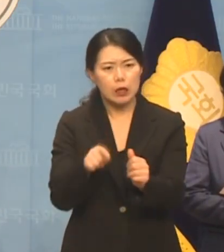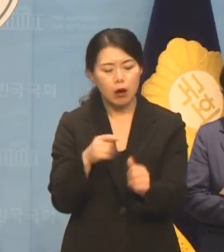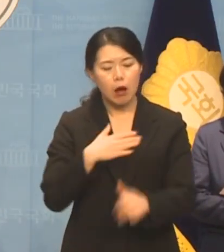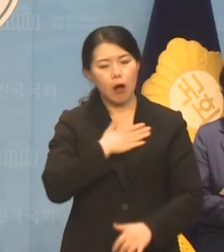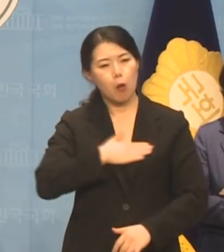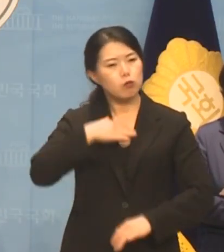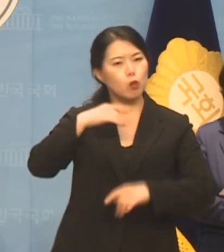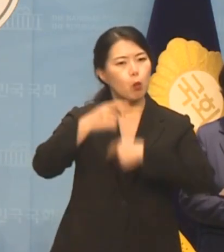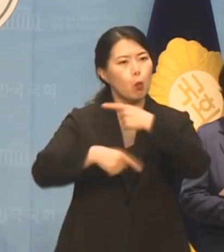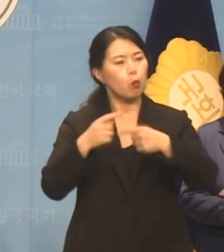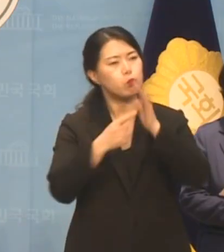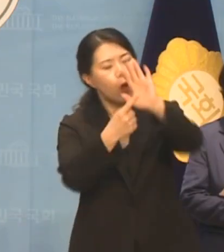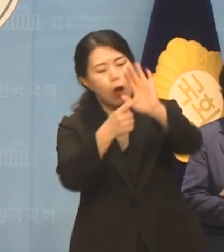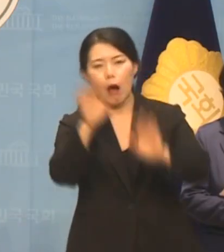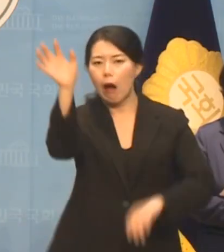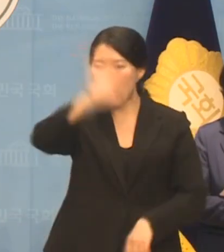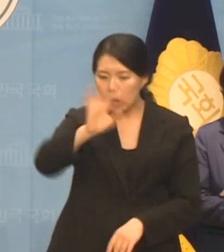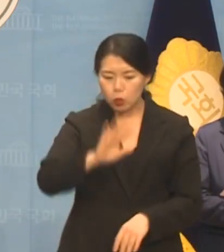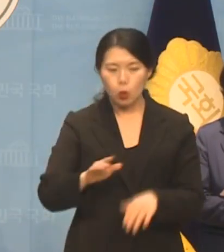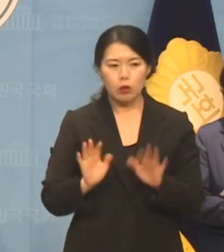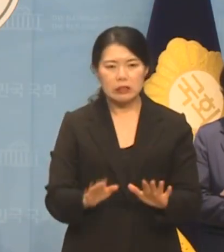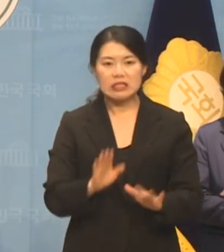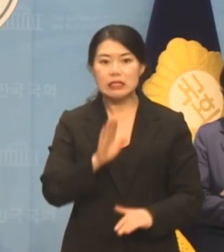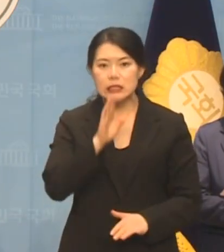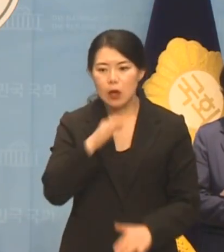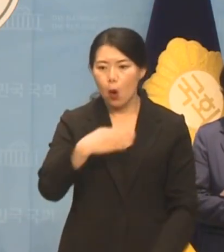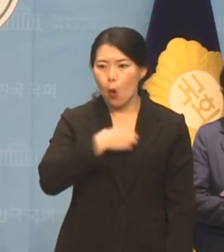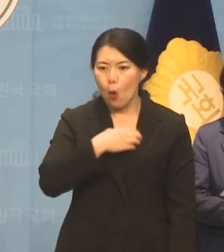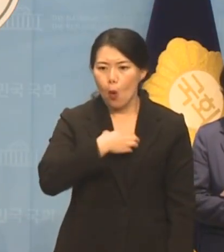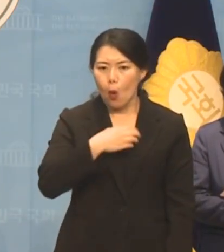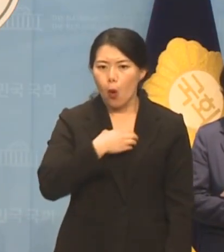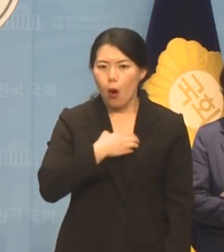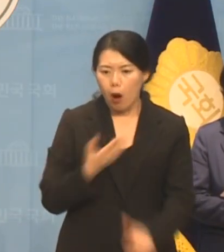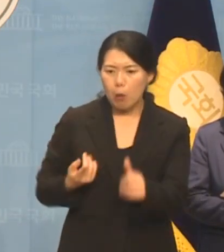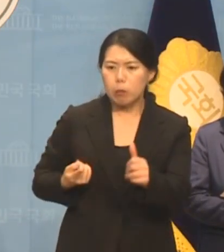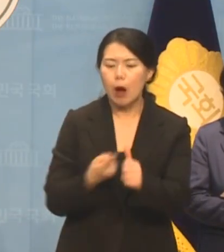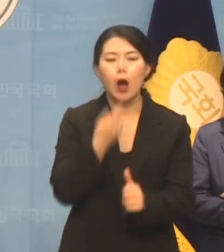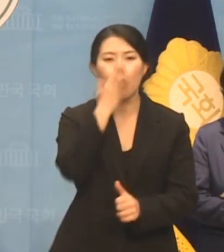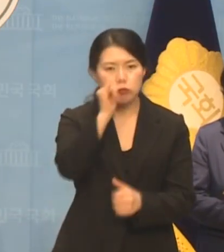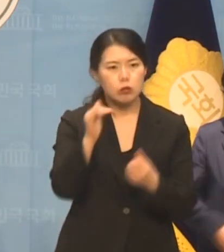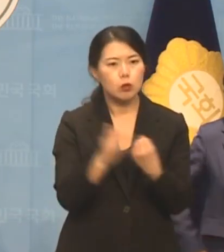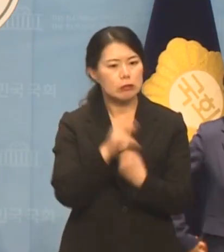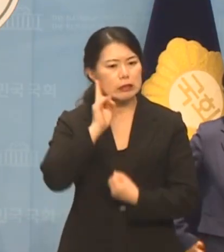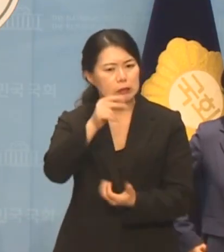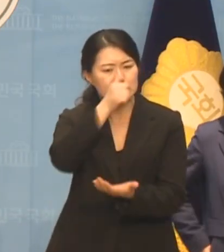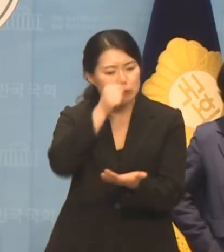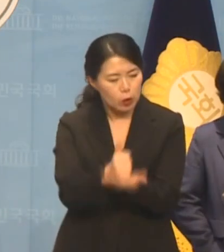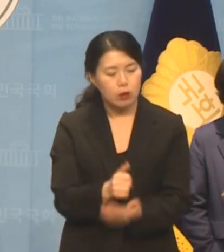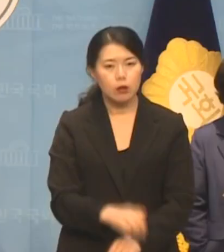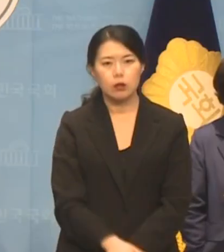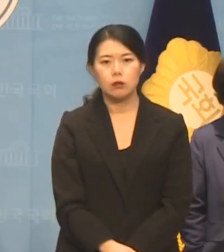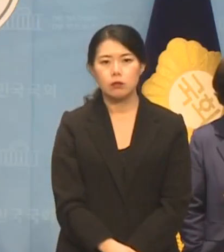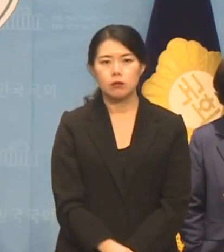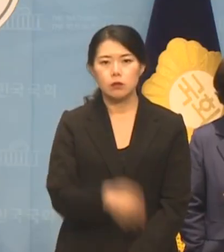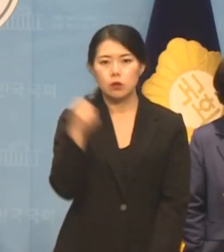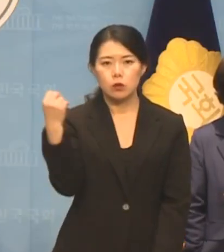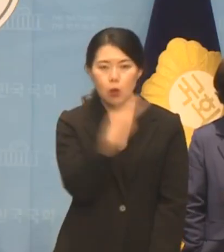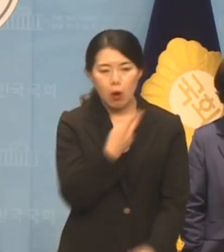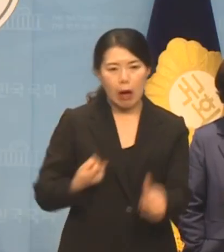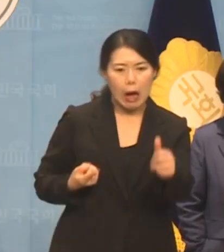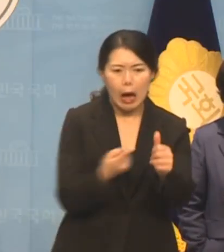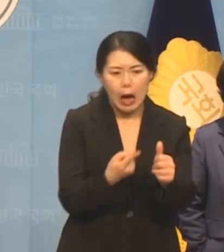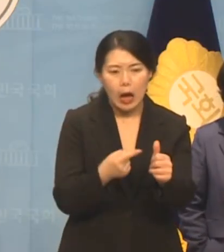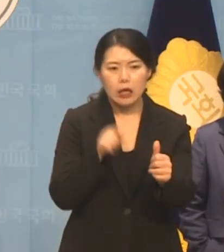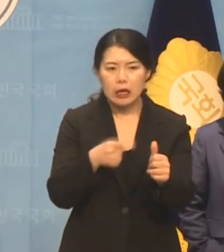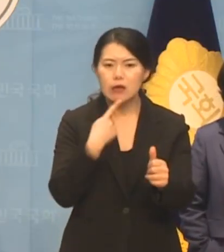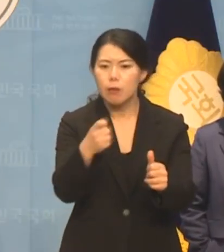감정 표현을 넘어 실제 선제적 위험으로 이어질 수 있는 심각한 범죄입니다. 특히 살해 협박은 개인의